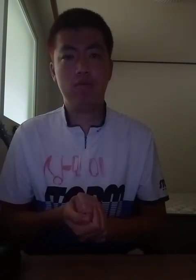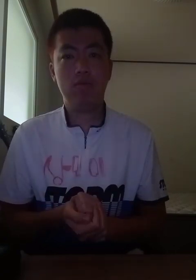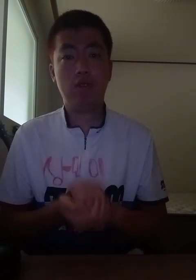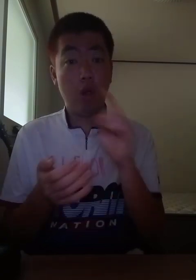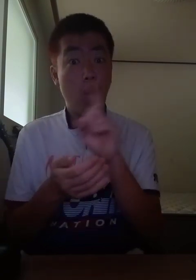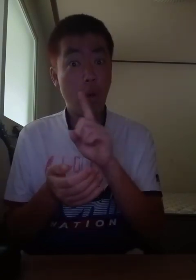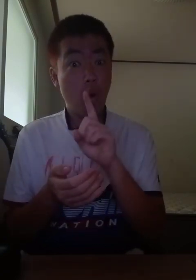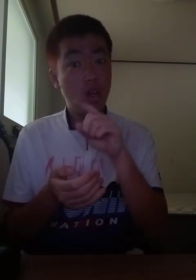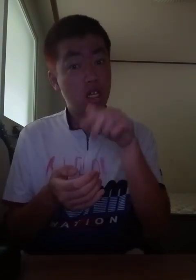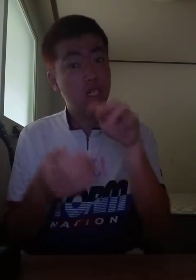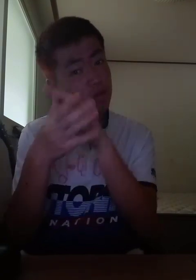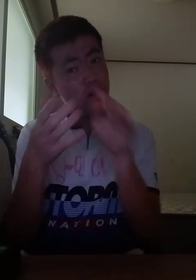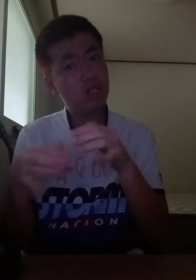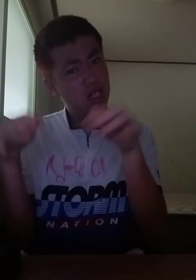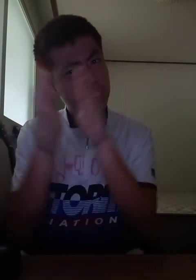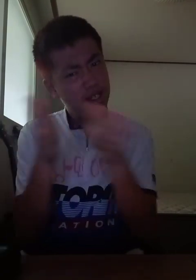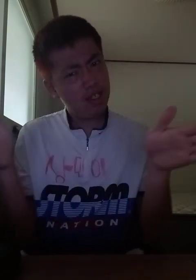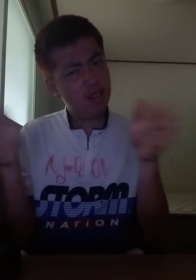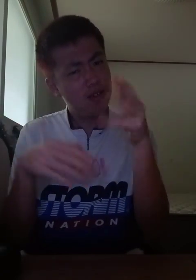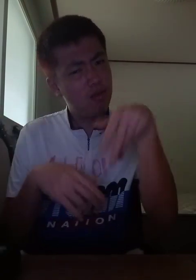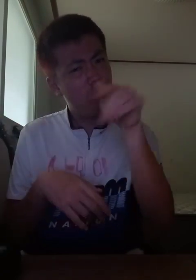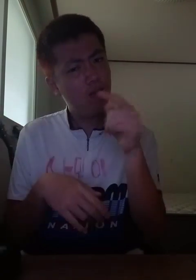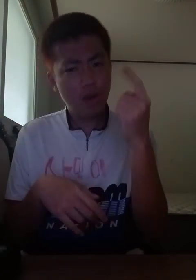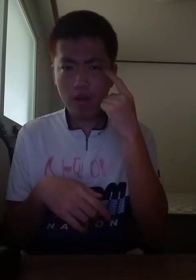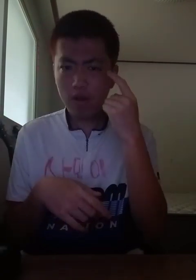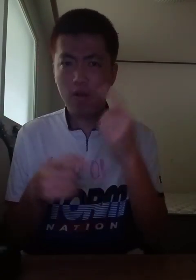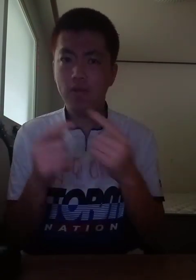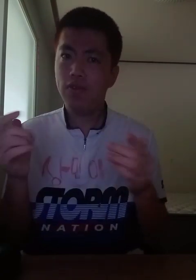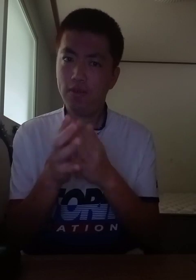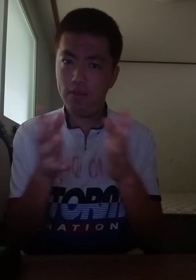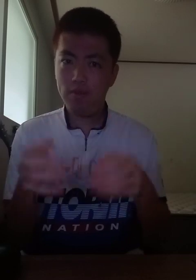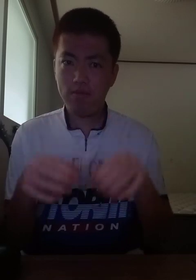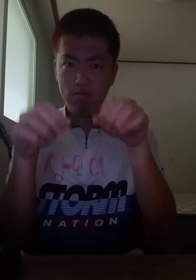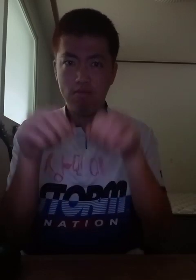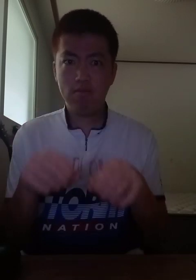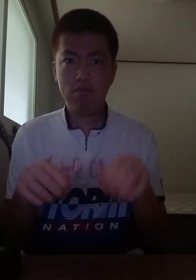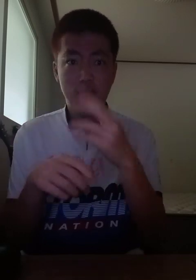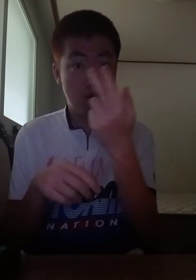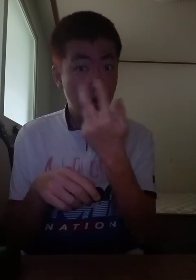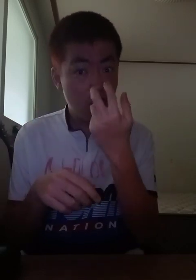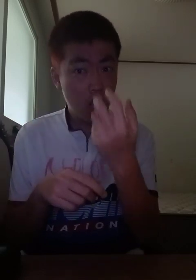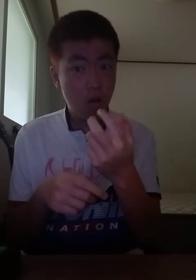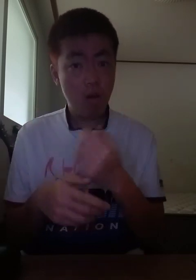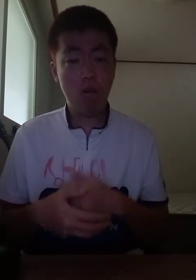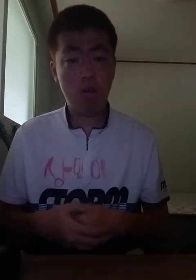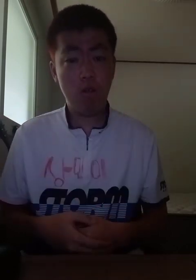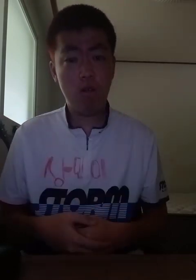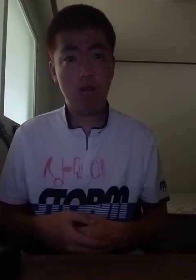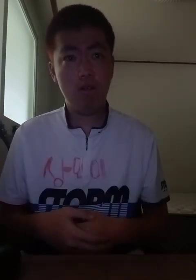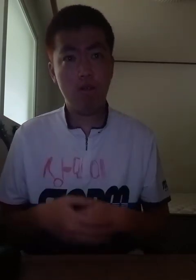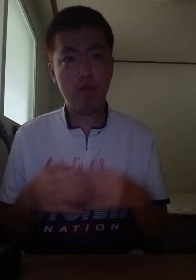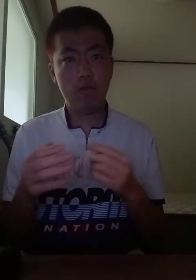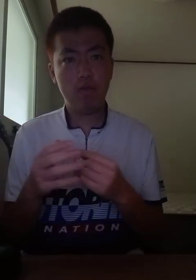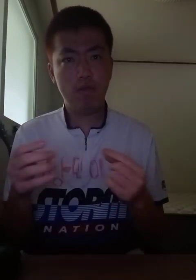언제부터 쓰레기가 이곳에 버려지기 시작했는지 파악해보기 위해 쓰레기 봉투를 직접 살펴봤습니다. 저희가 봉투 안을